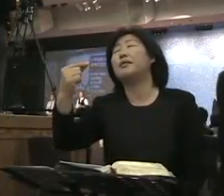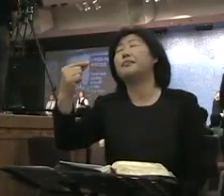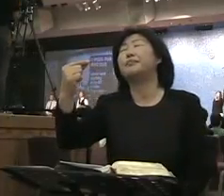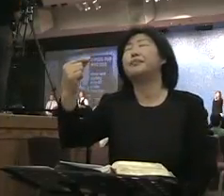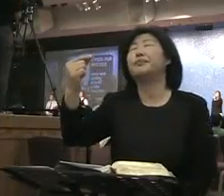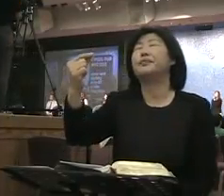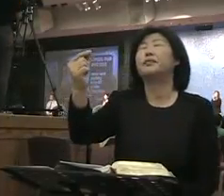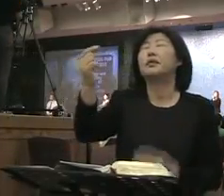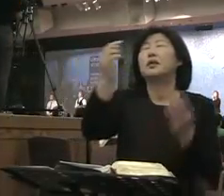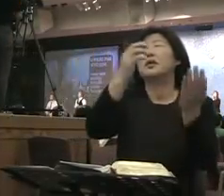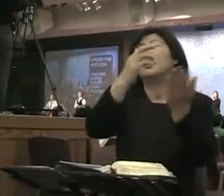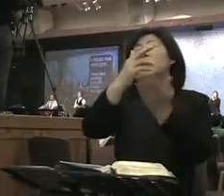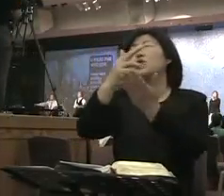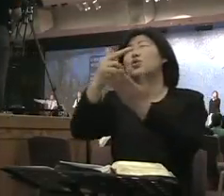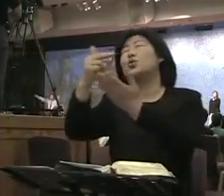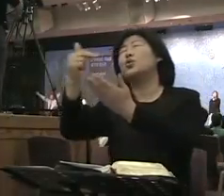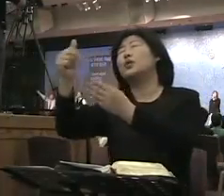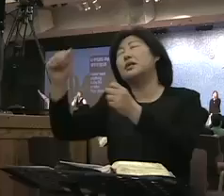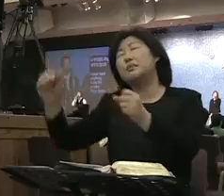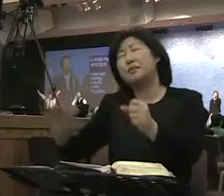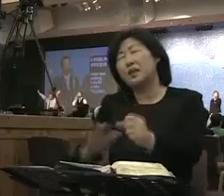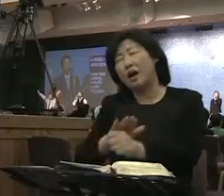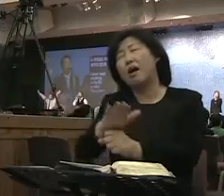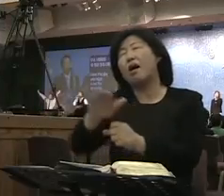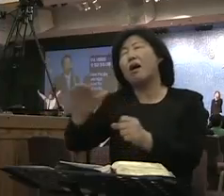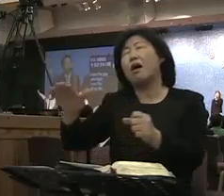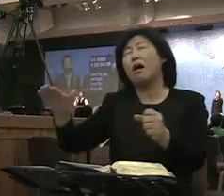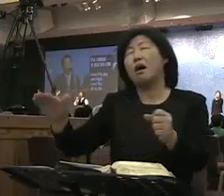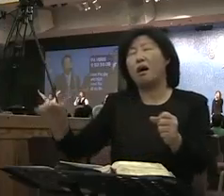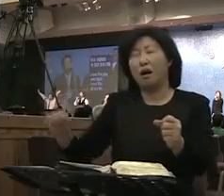원합니다. 주님 사랑해요. 주님